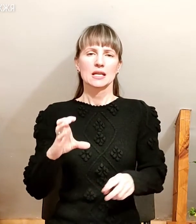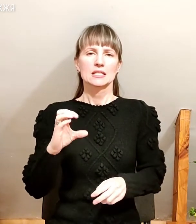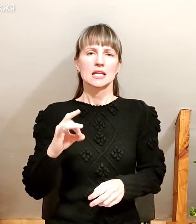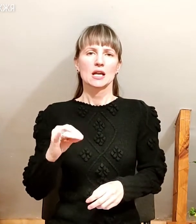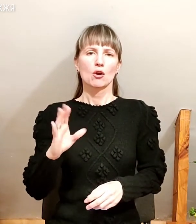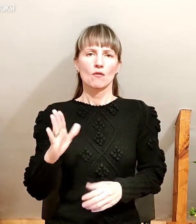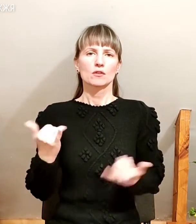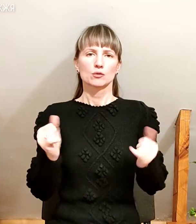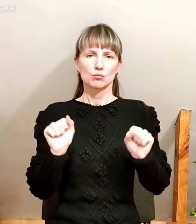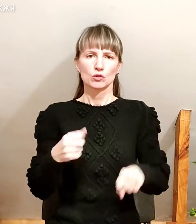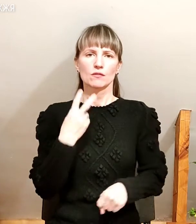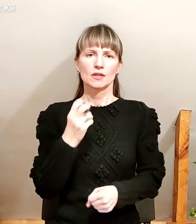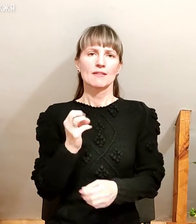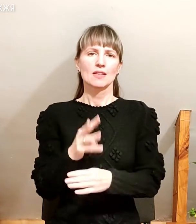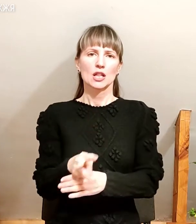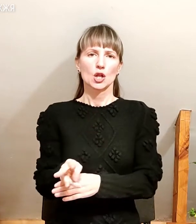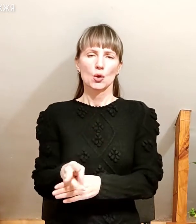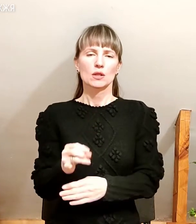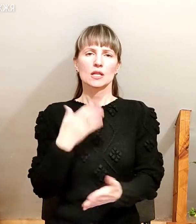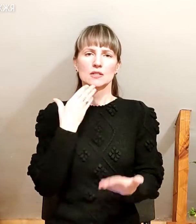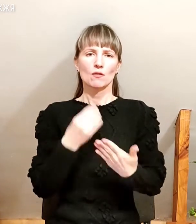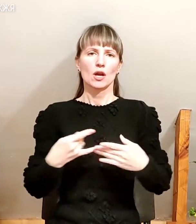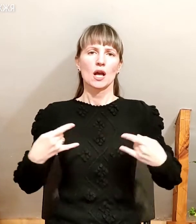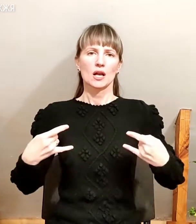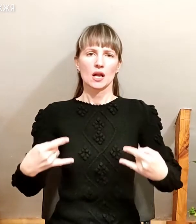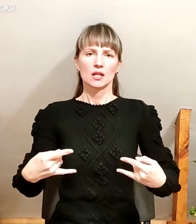зараз бачити відео на своїх екранах.